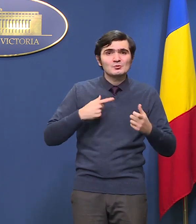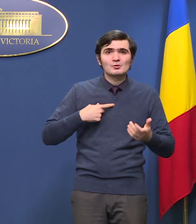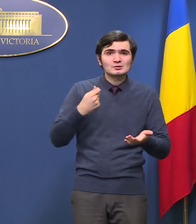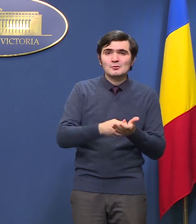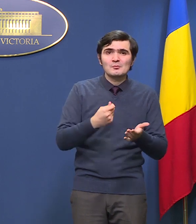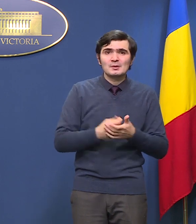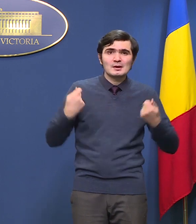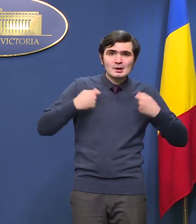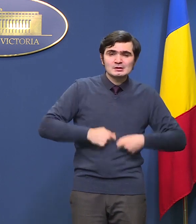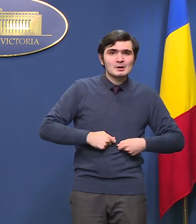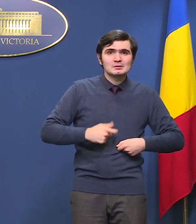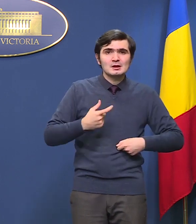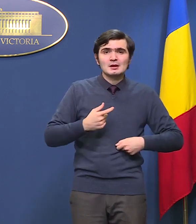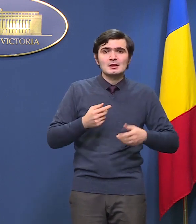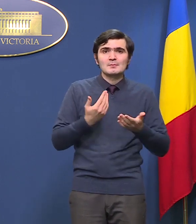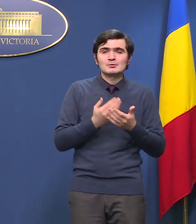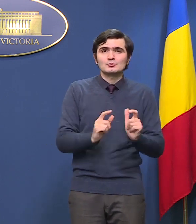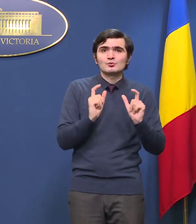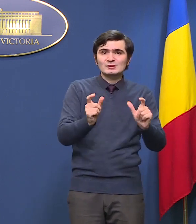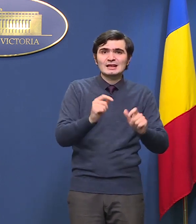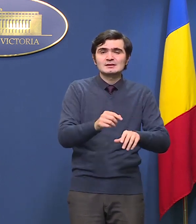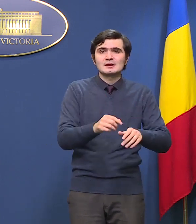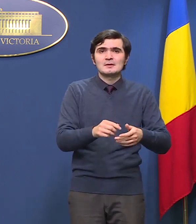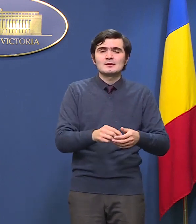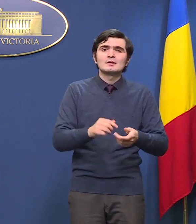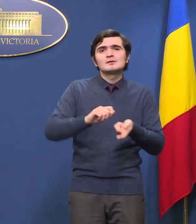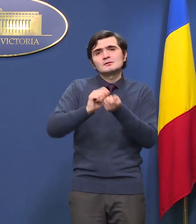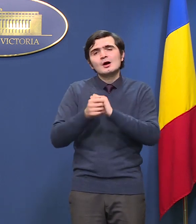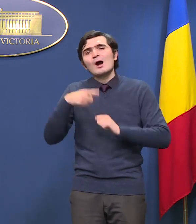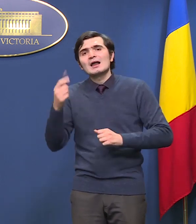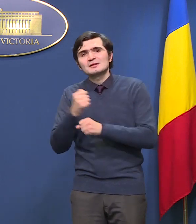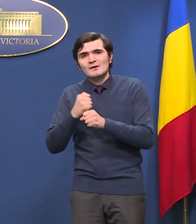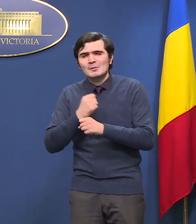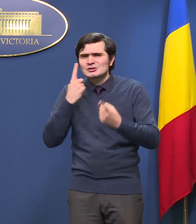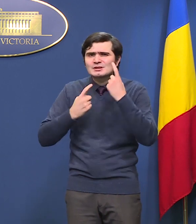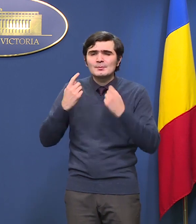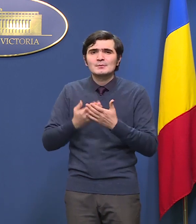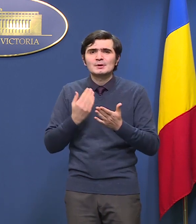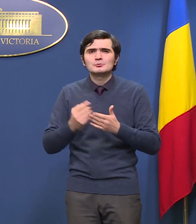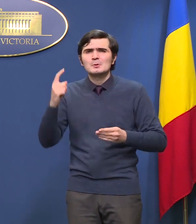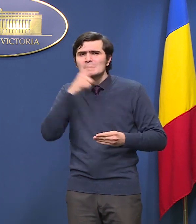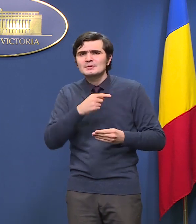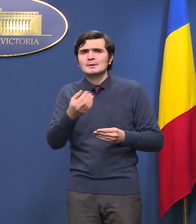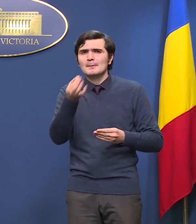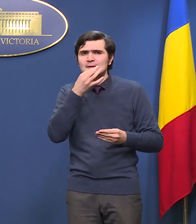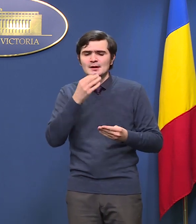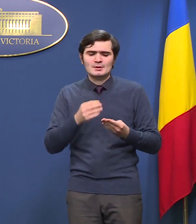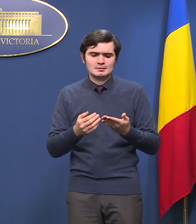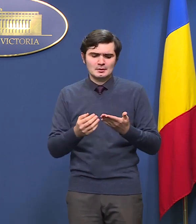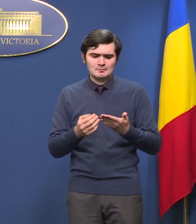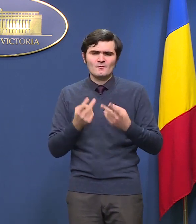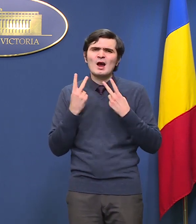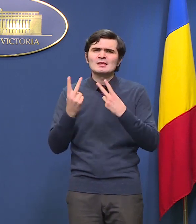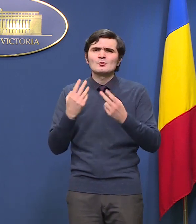rog, materiale de protecție necesare, materiale sanitare, și farmacii care se plâng de asemenea de lipsa unor medicamente esențiale